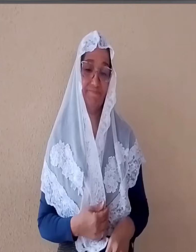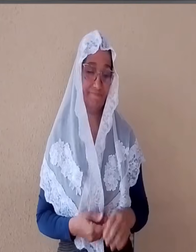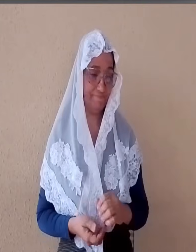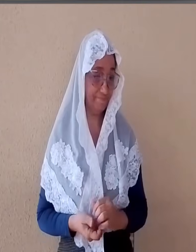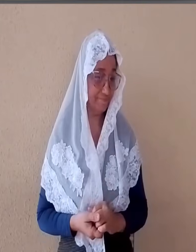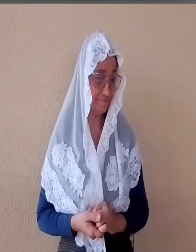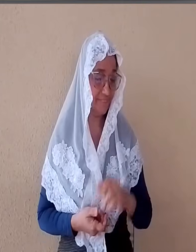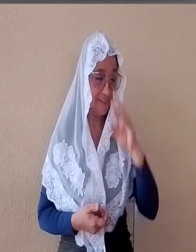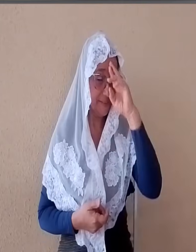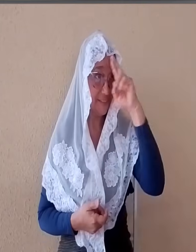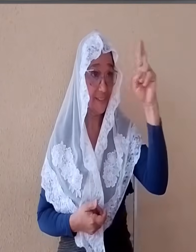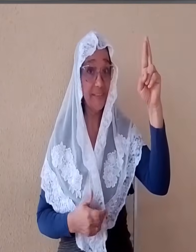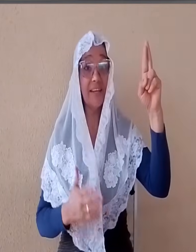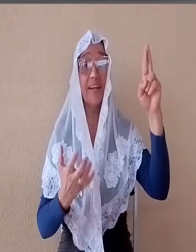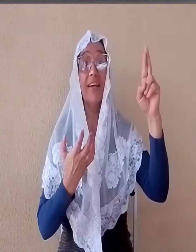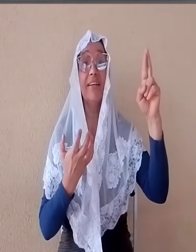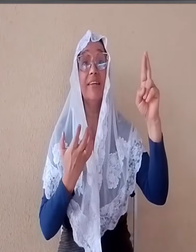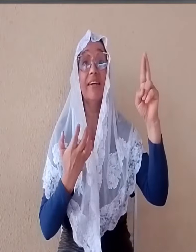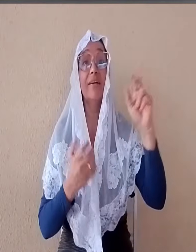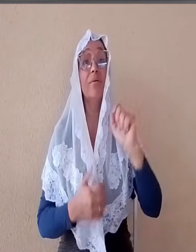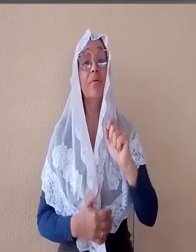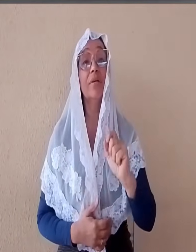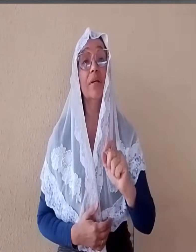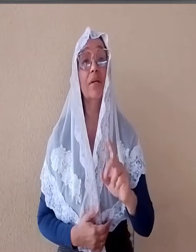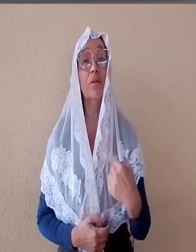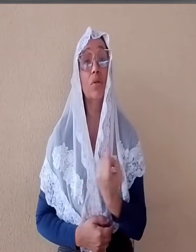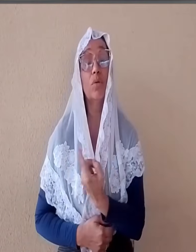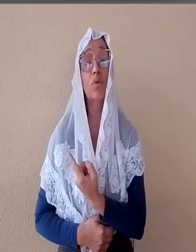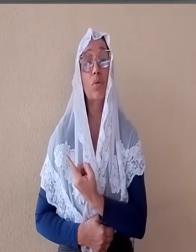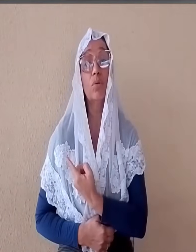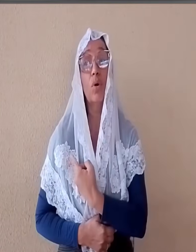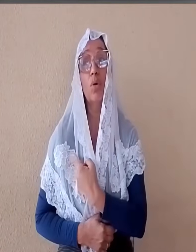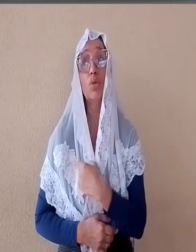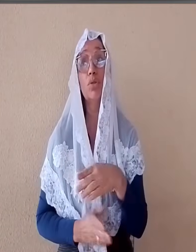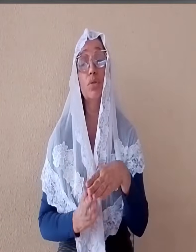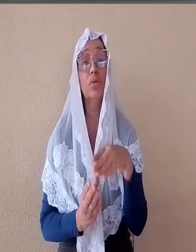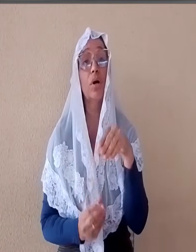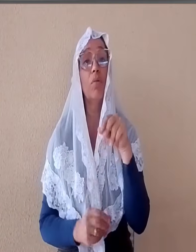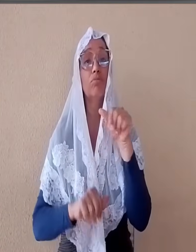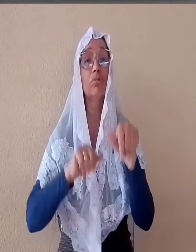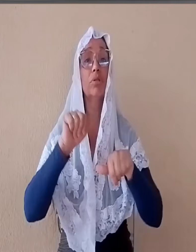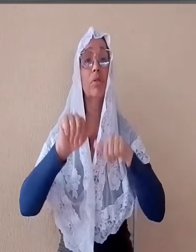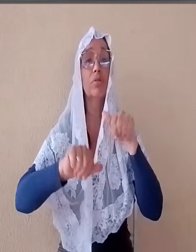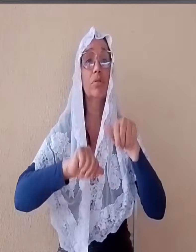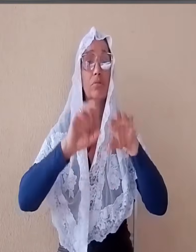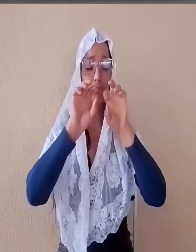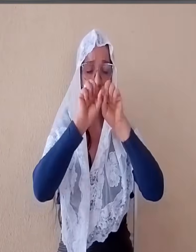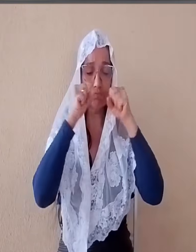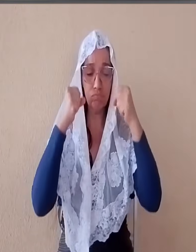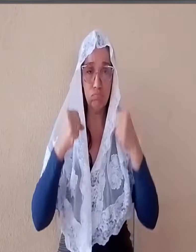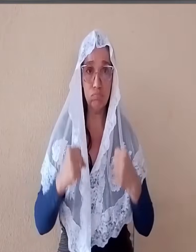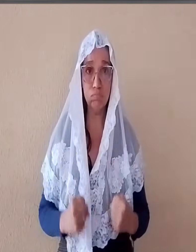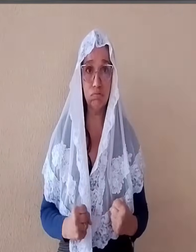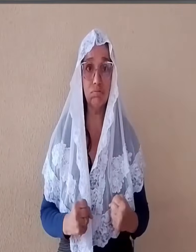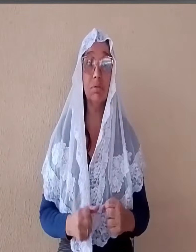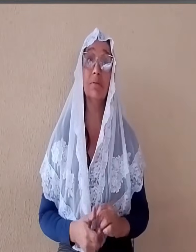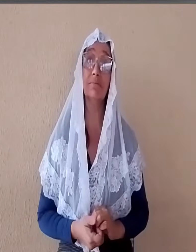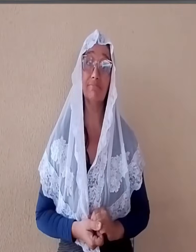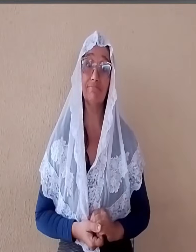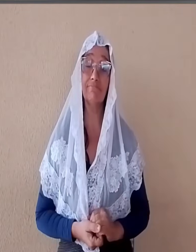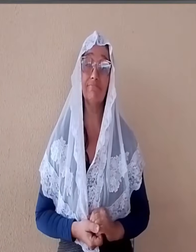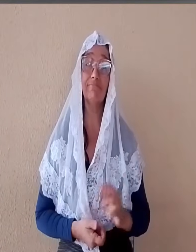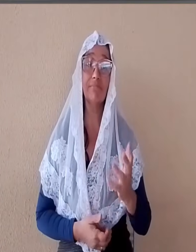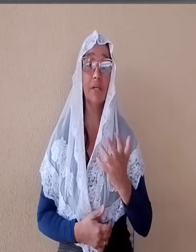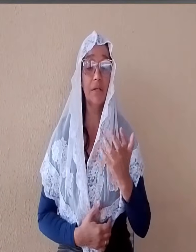no seio da glória. Mas para nós não ter problema para nós, Ele quer que nós buscamos Ele. Bendito é o nome. E